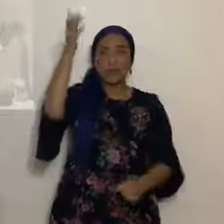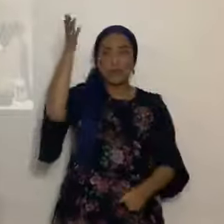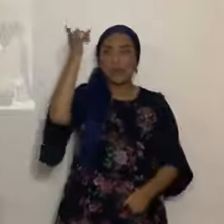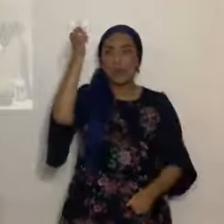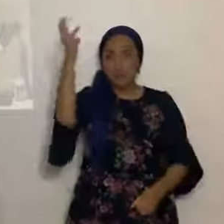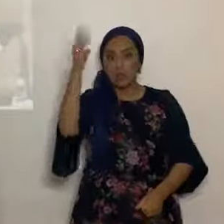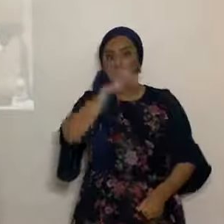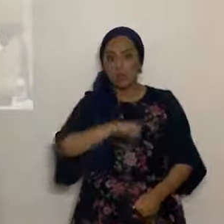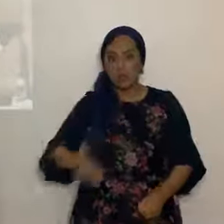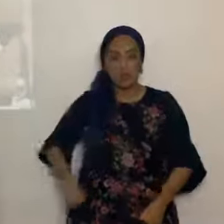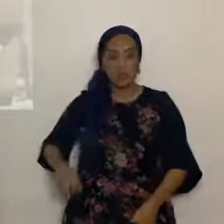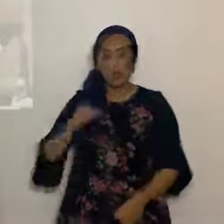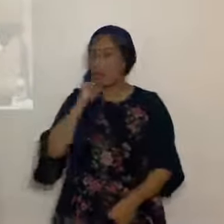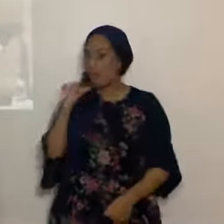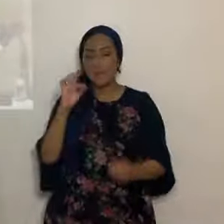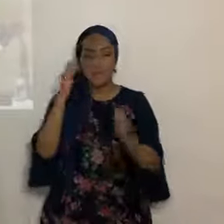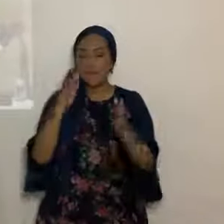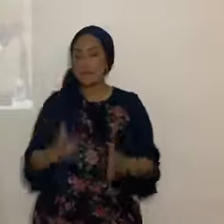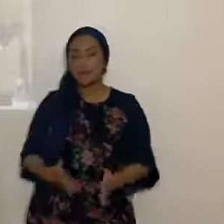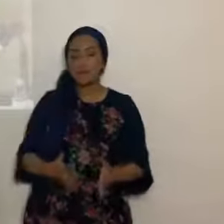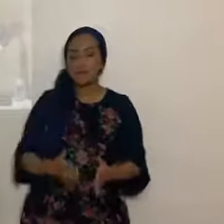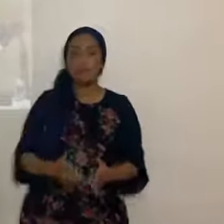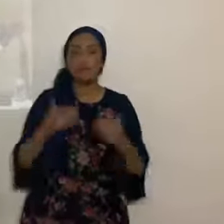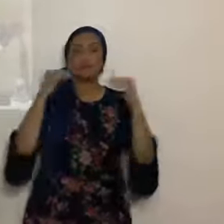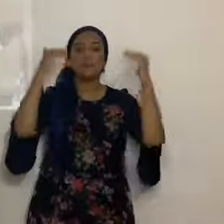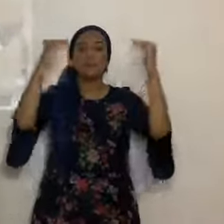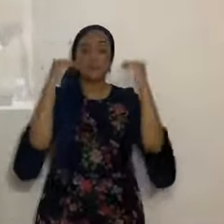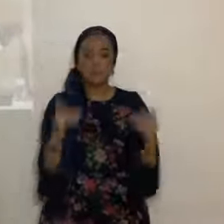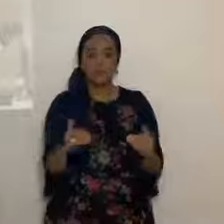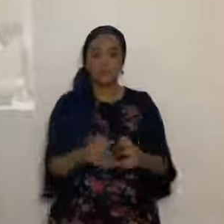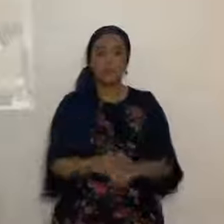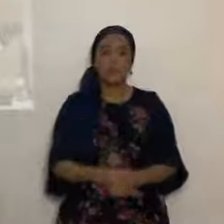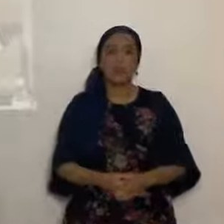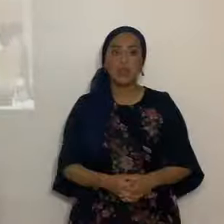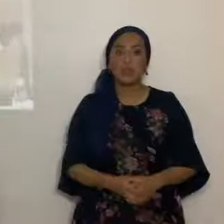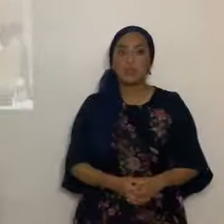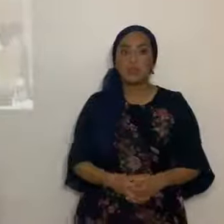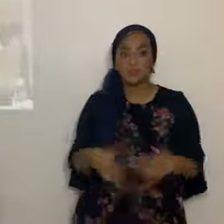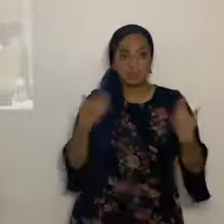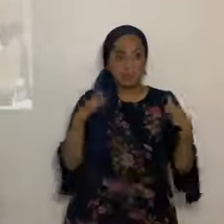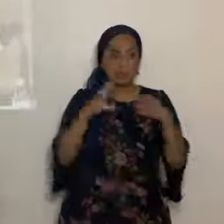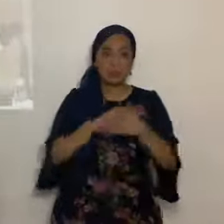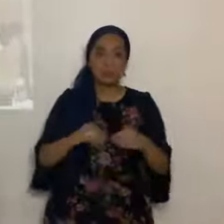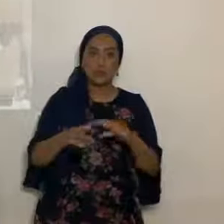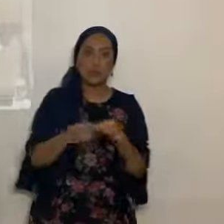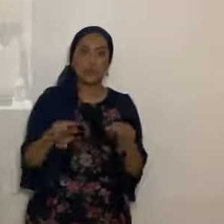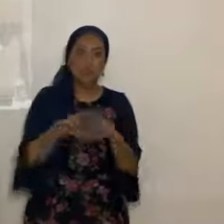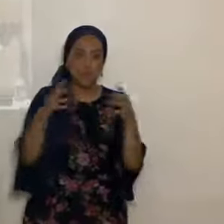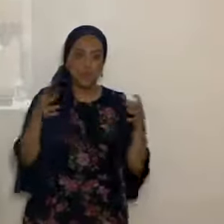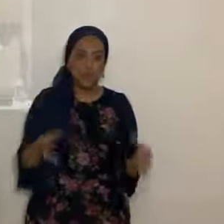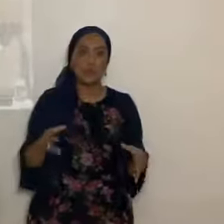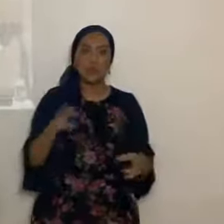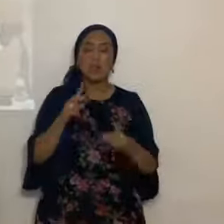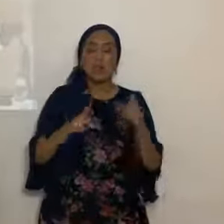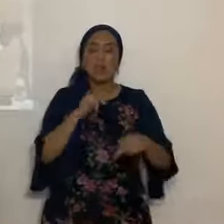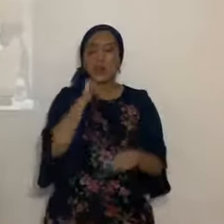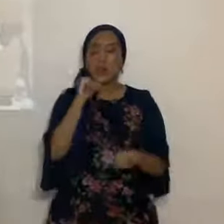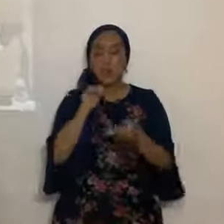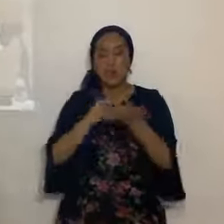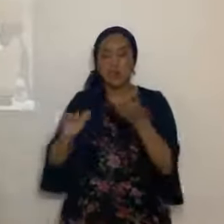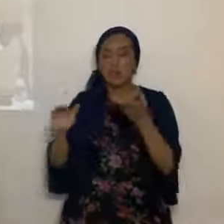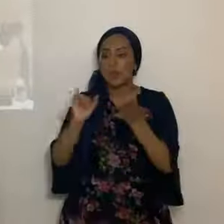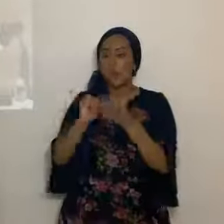Mashiach, no nosotros. Punto siguiente. Ya lo hemos hablado bastante, la falta de perdón.